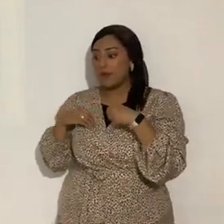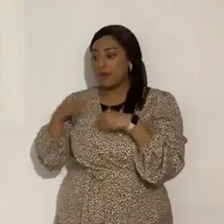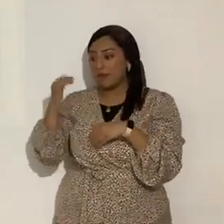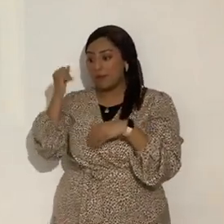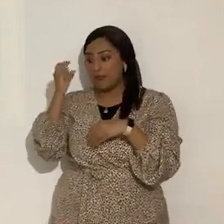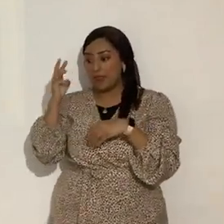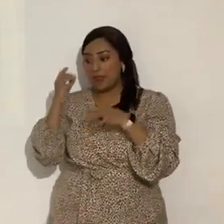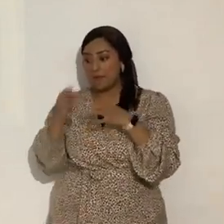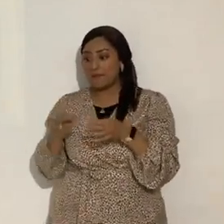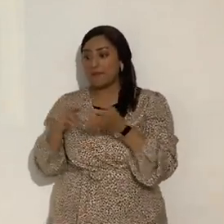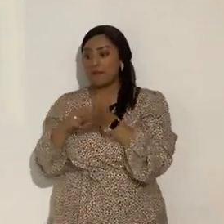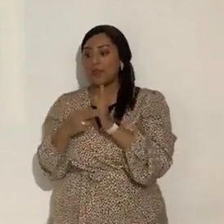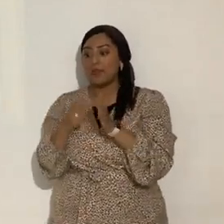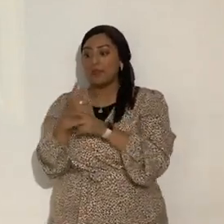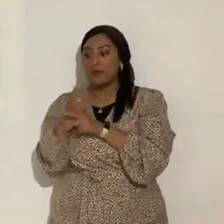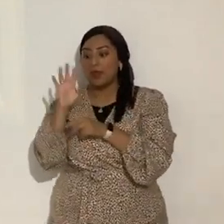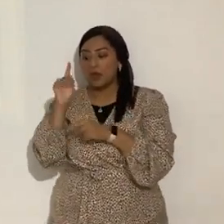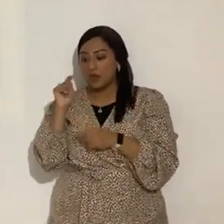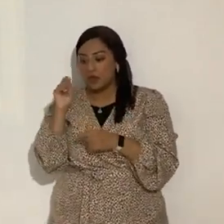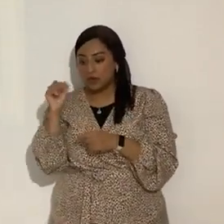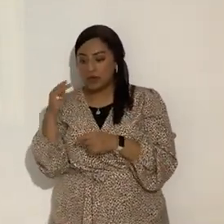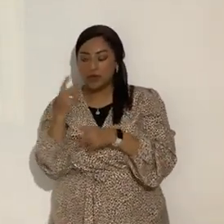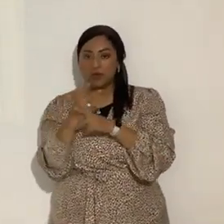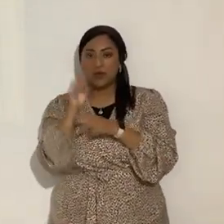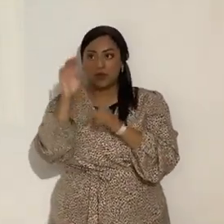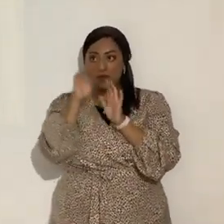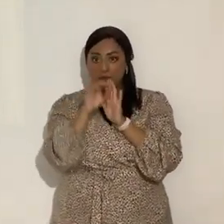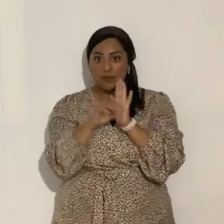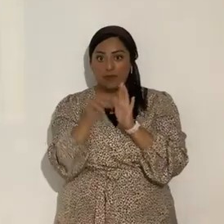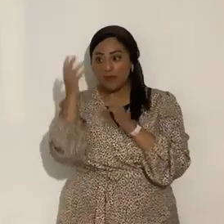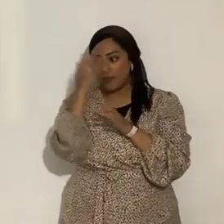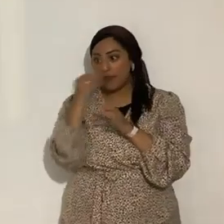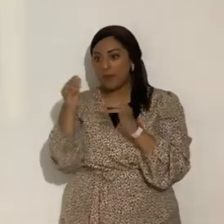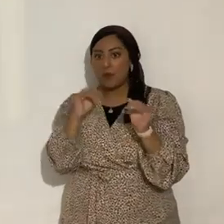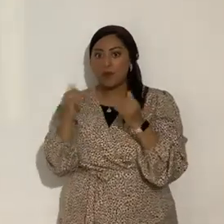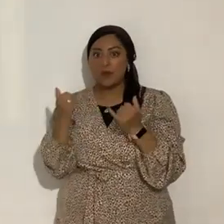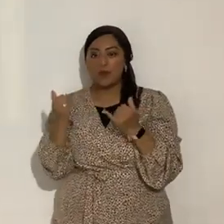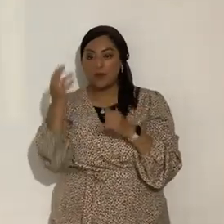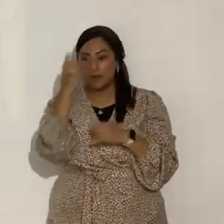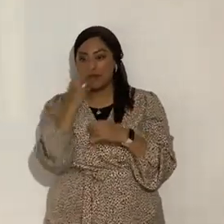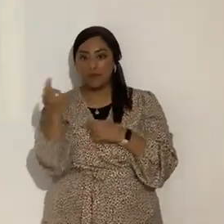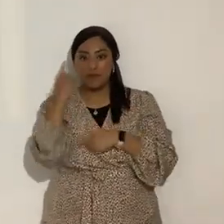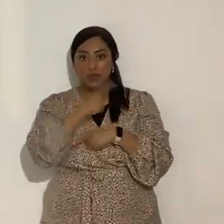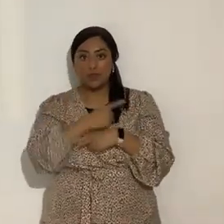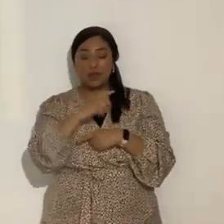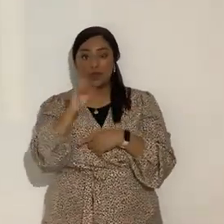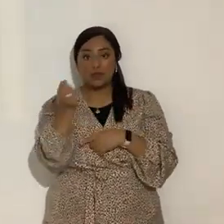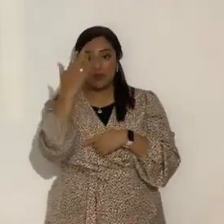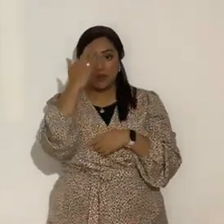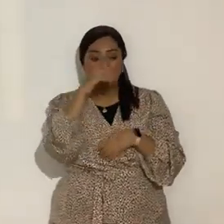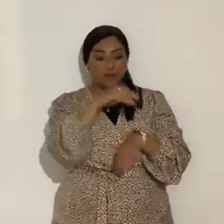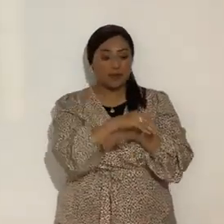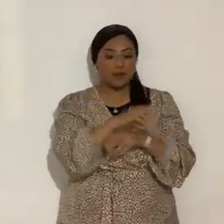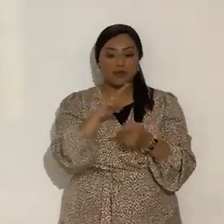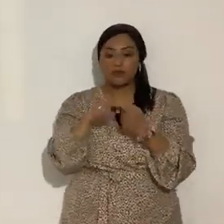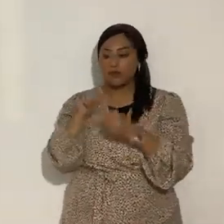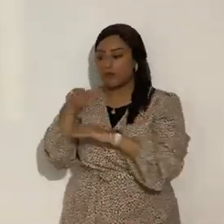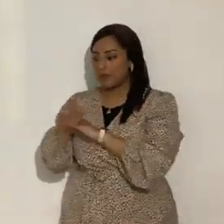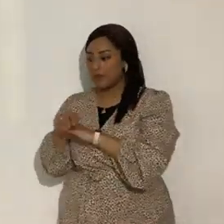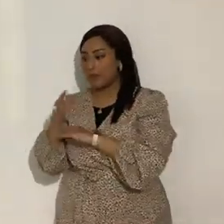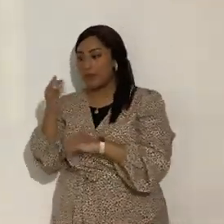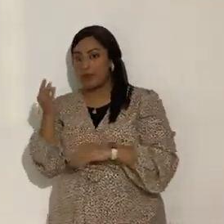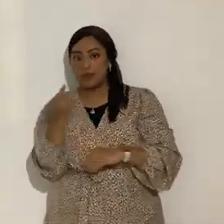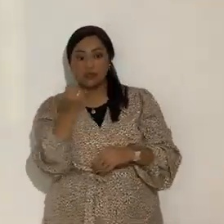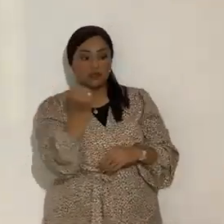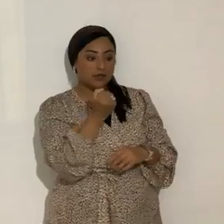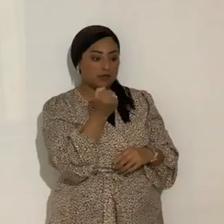de Yahshua, que es guardar su Torah, guardar sus mandamientos preciosos como este día, que es el Shabbat, de puesta de sol a puesta de sol, del viernes